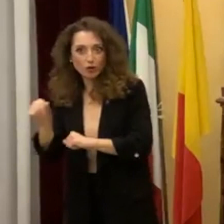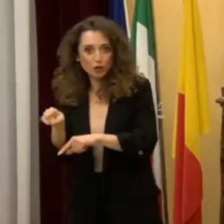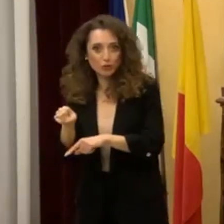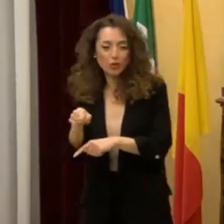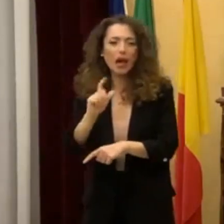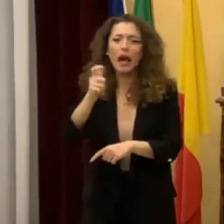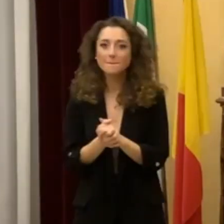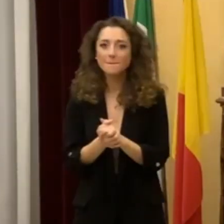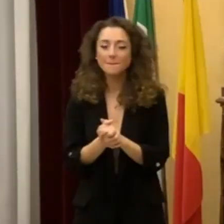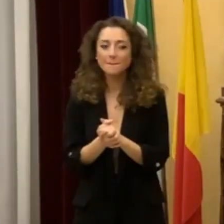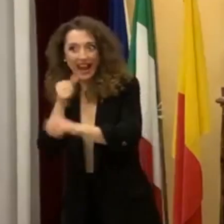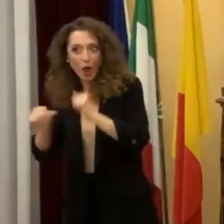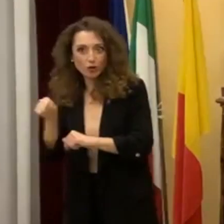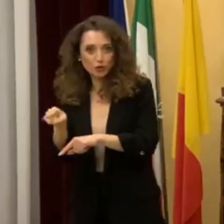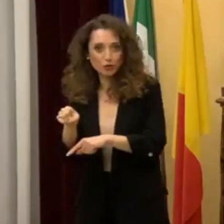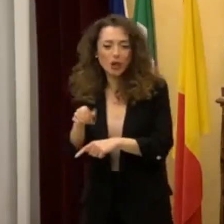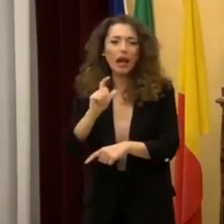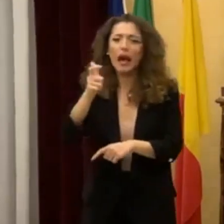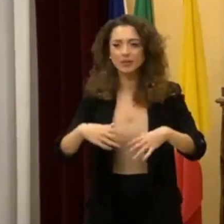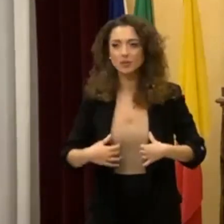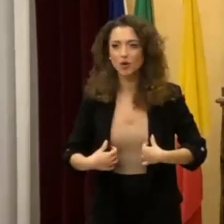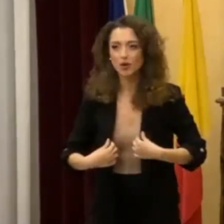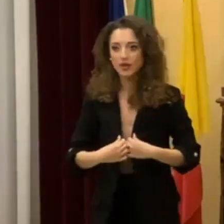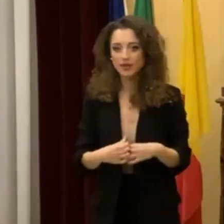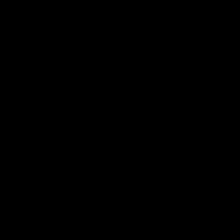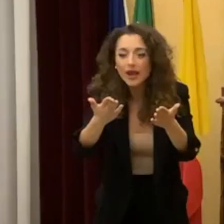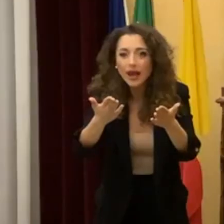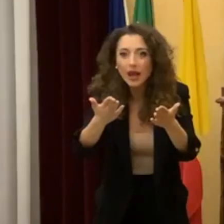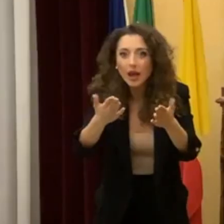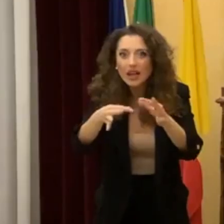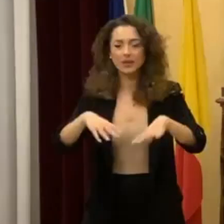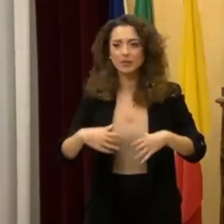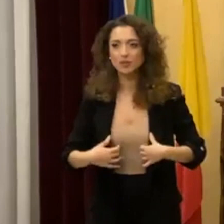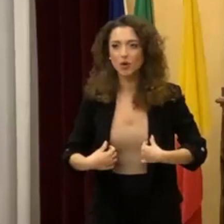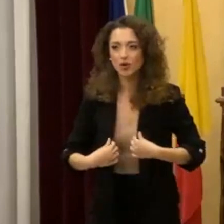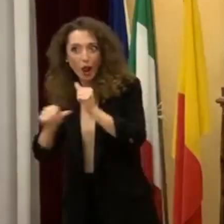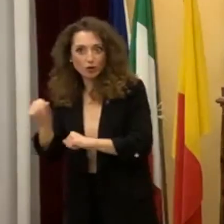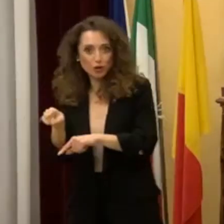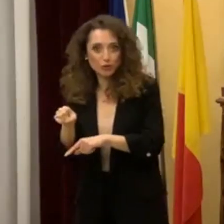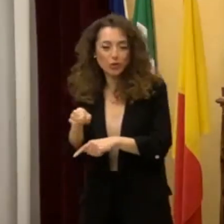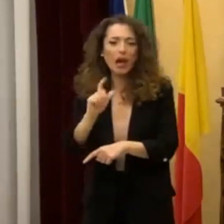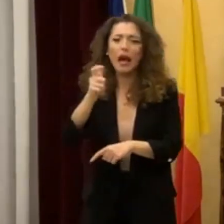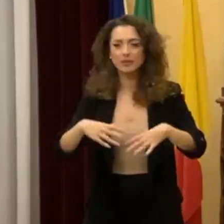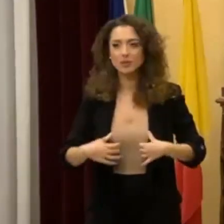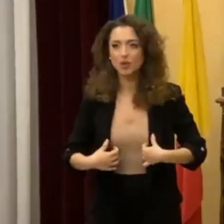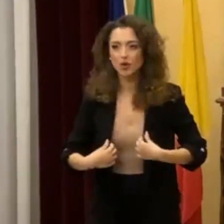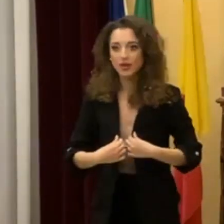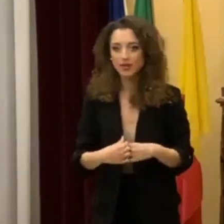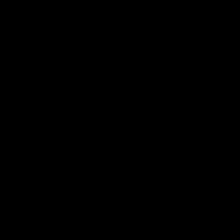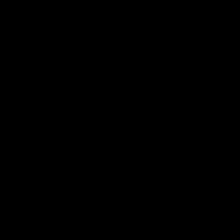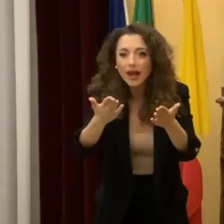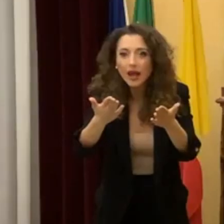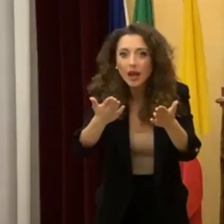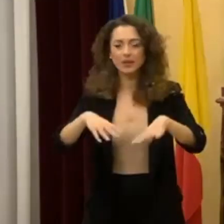Assessore Rossi, assessore Rossi, ecco qua. Le strappo, ecco qua. Rossi, ecco